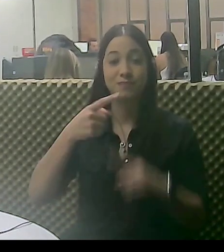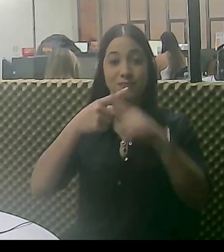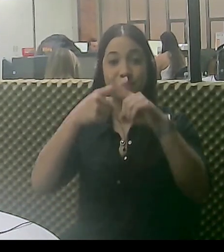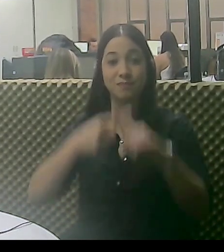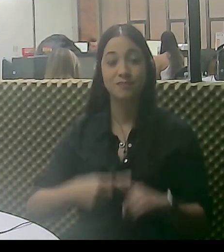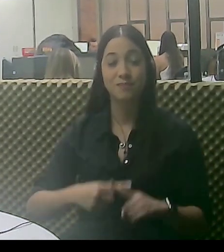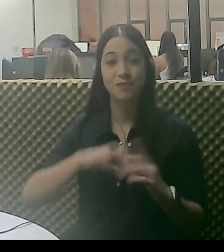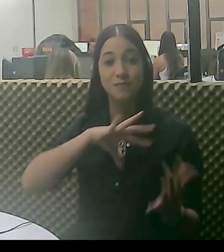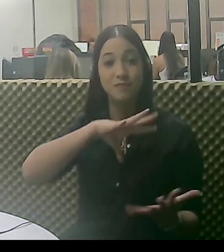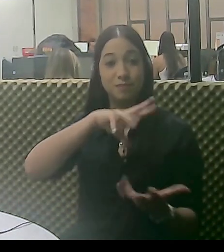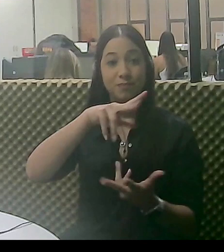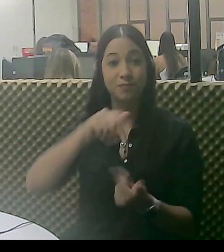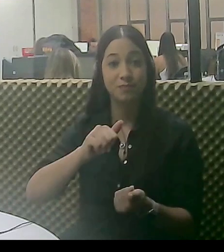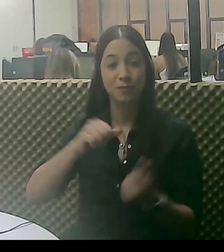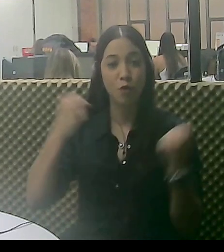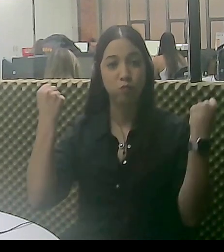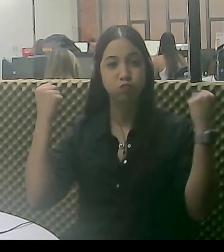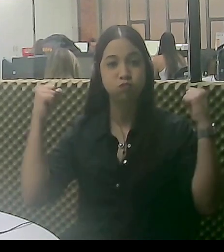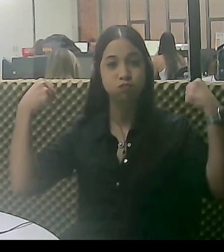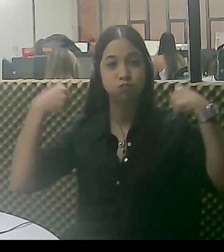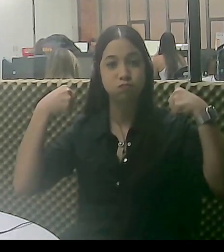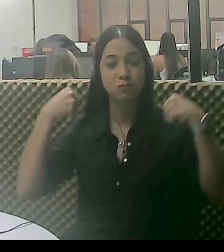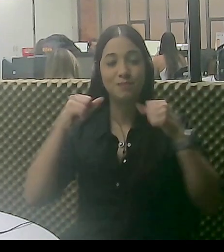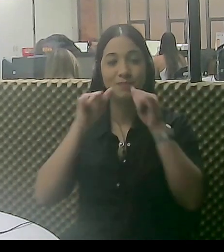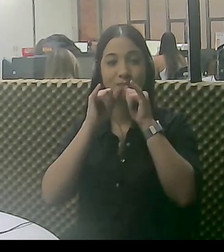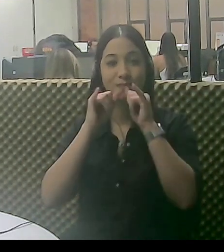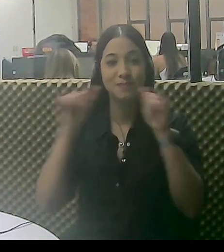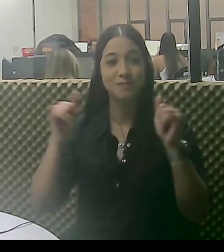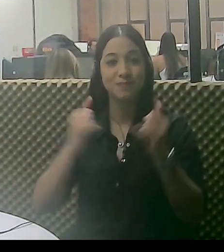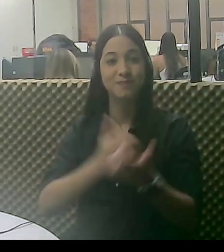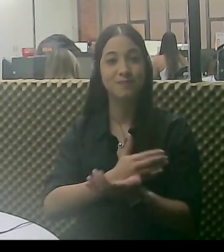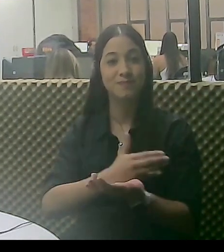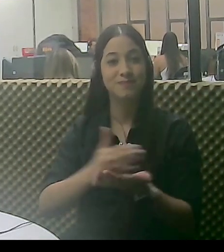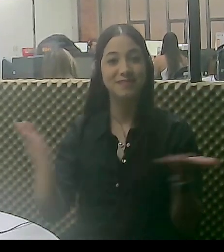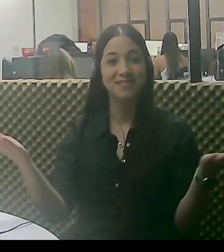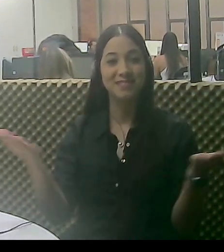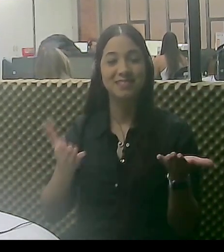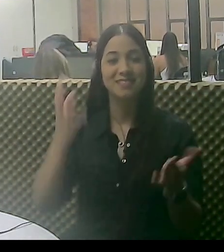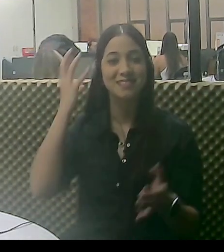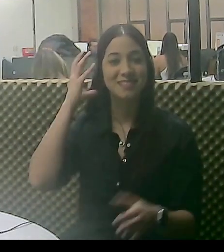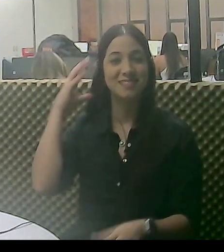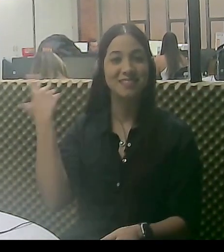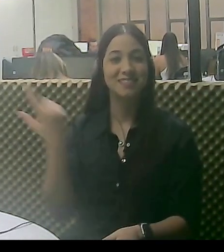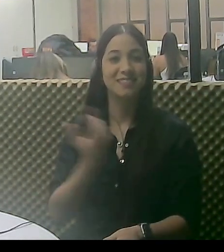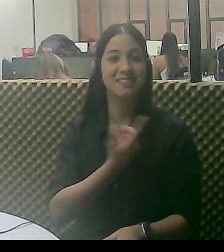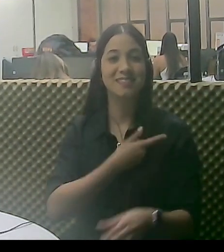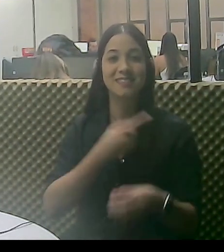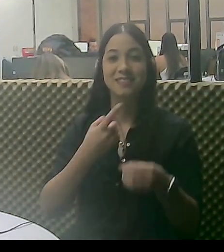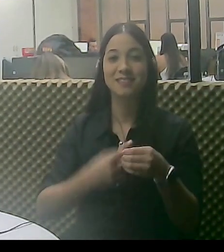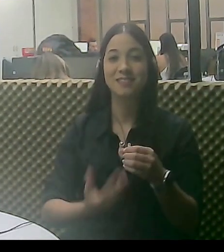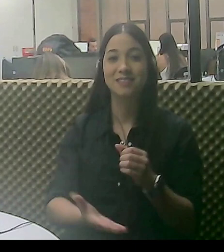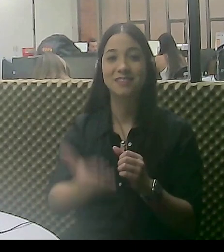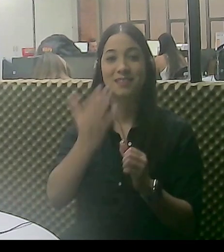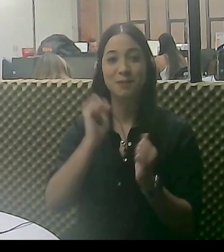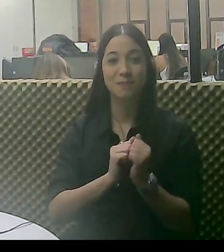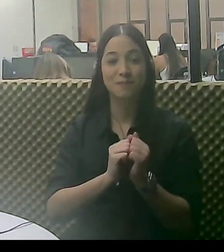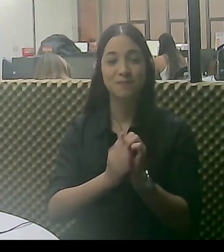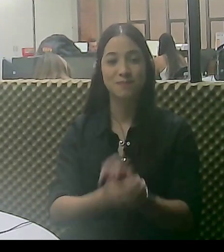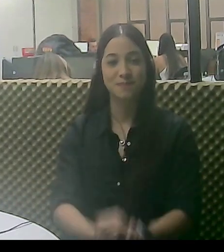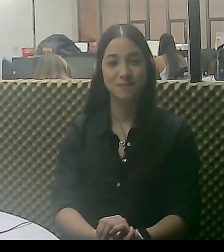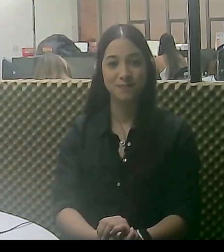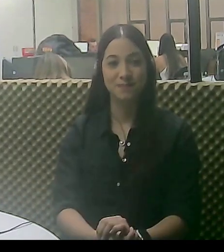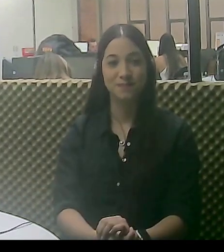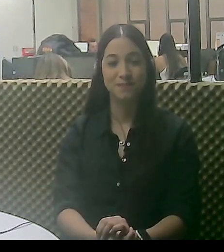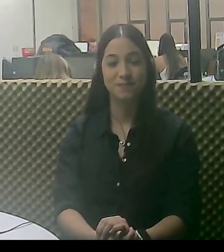Campeonato Mundial de Halterofilismo. Essas e outras notícias a partir de agora na Rádio Nossa Cidade. Vem